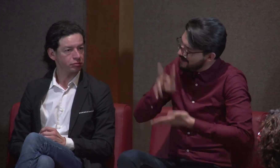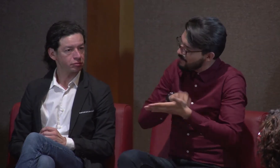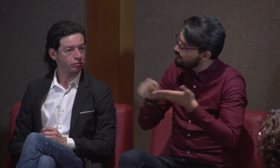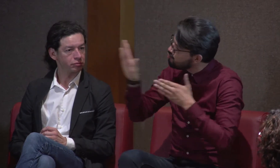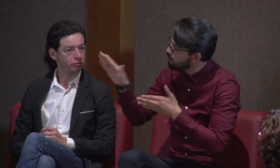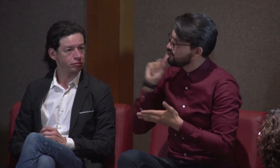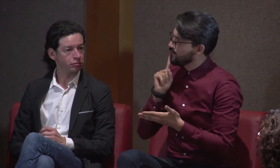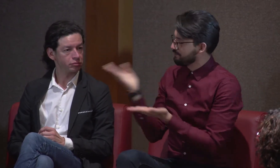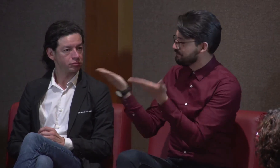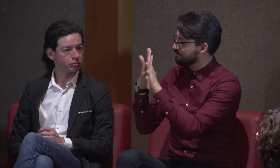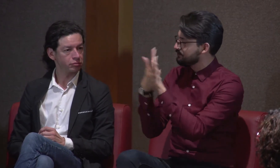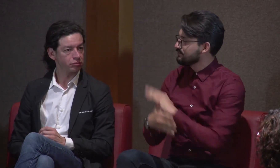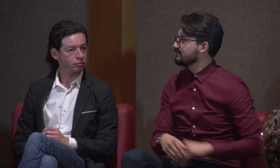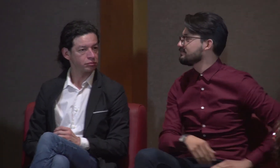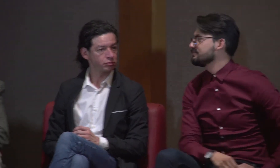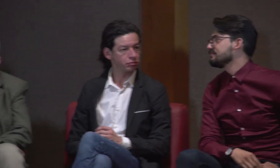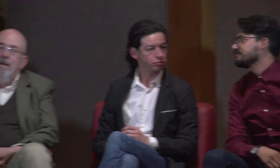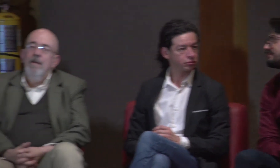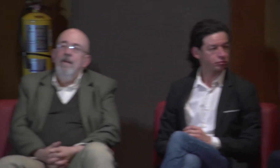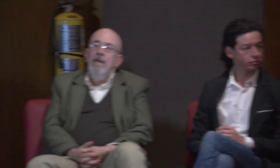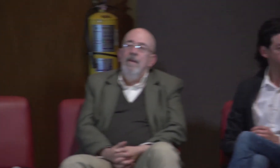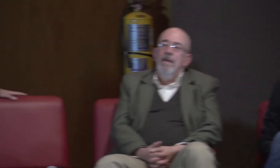ti? ¿Podrías contarnos tu experiencia?